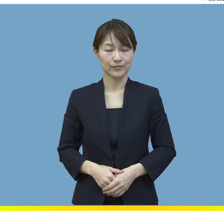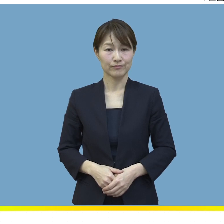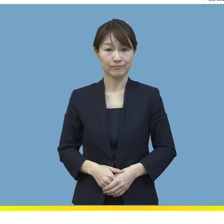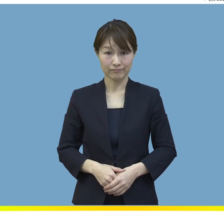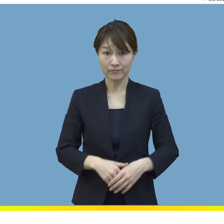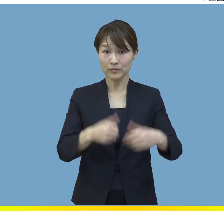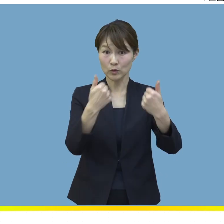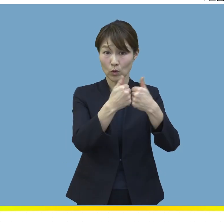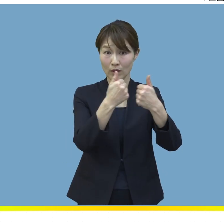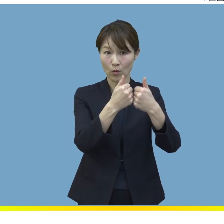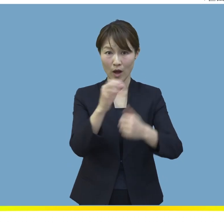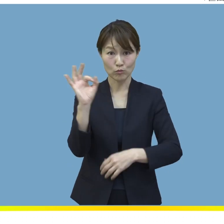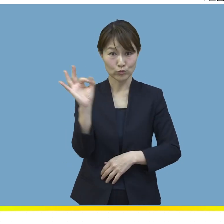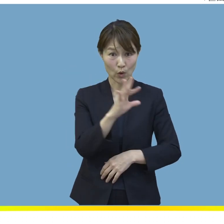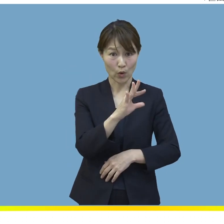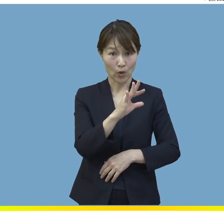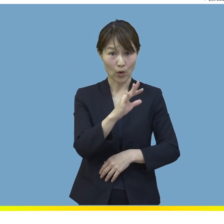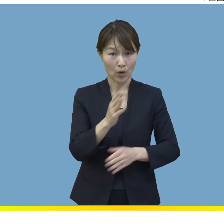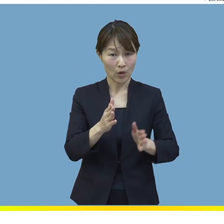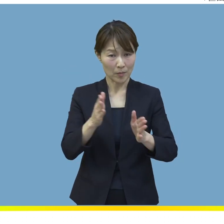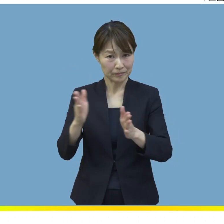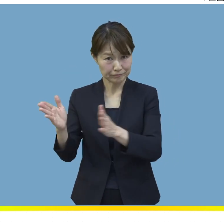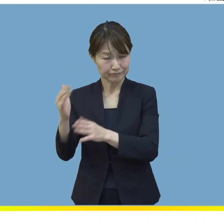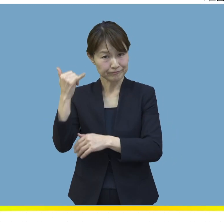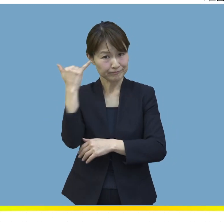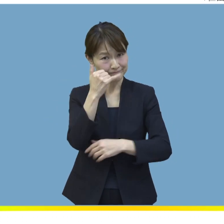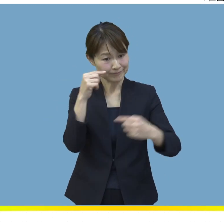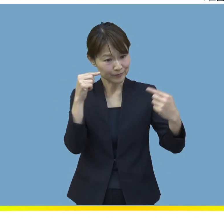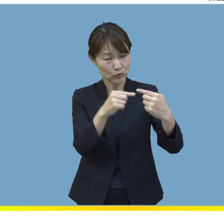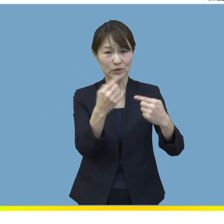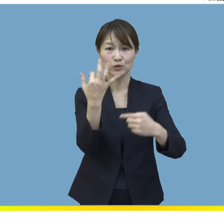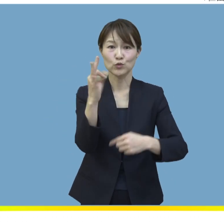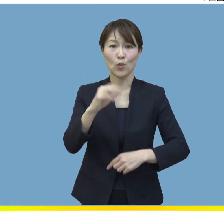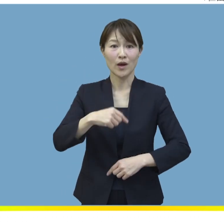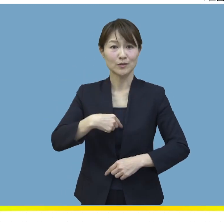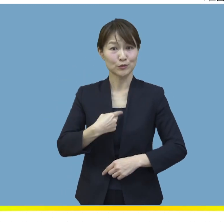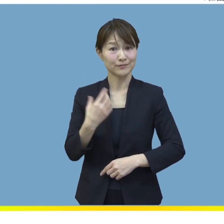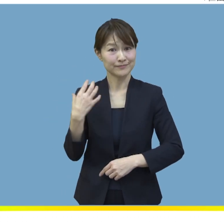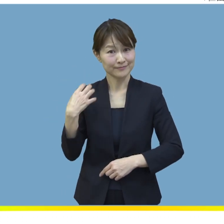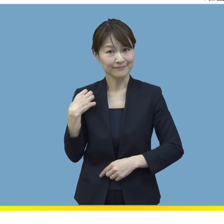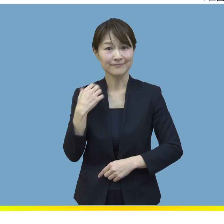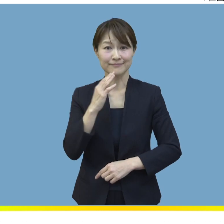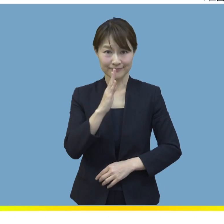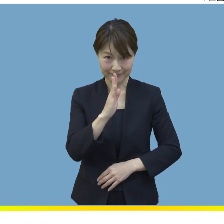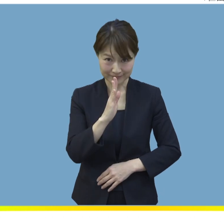相談は無料ですが通信料は自己負担となります